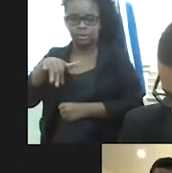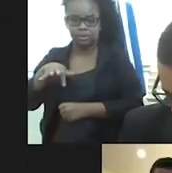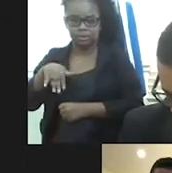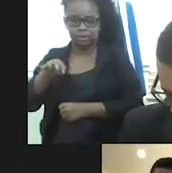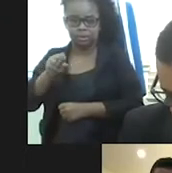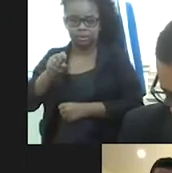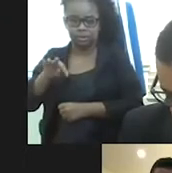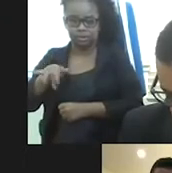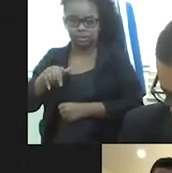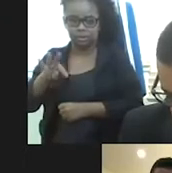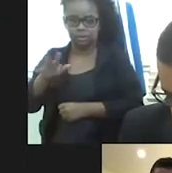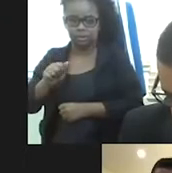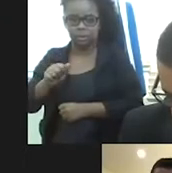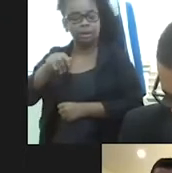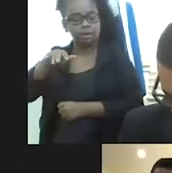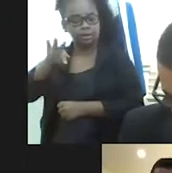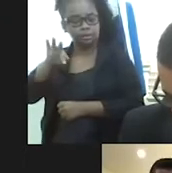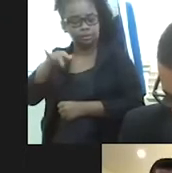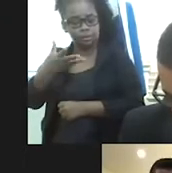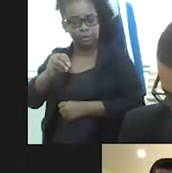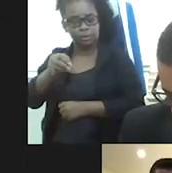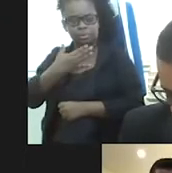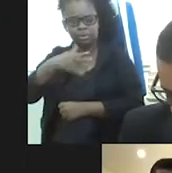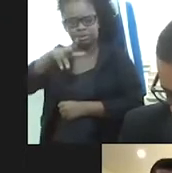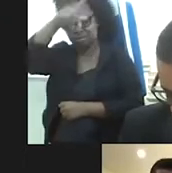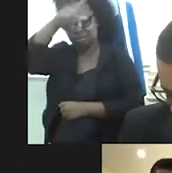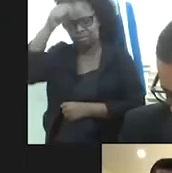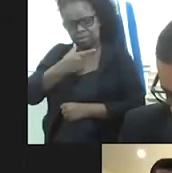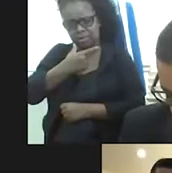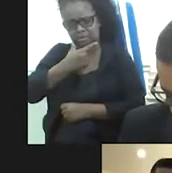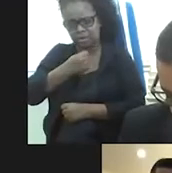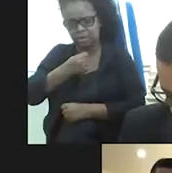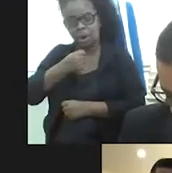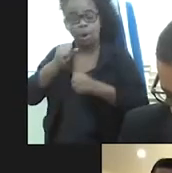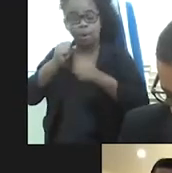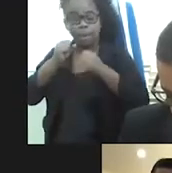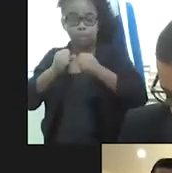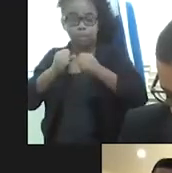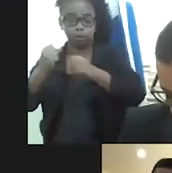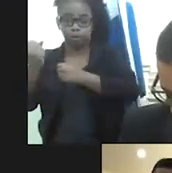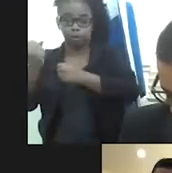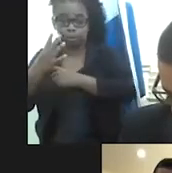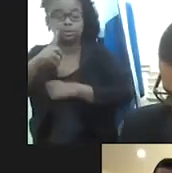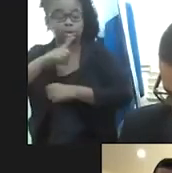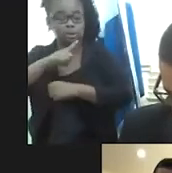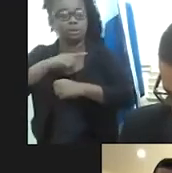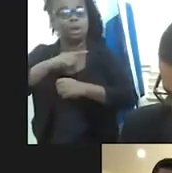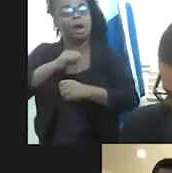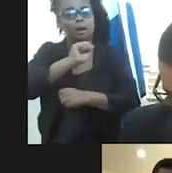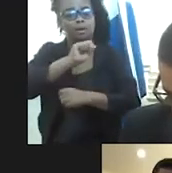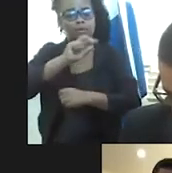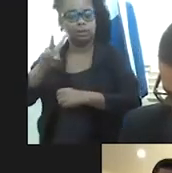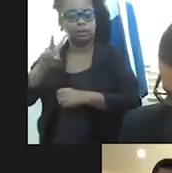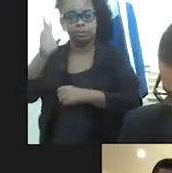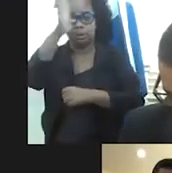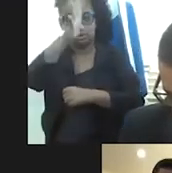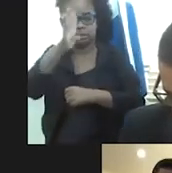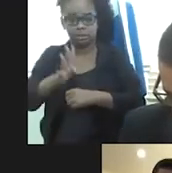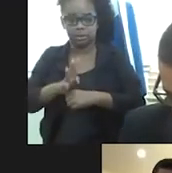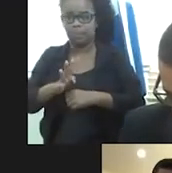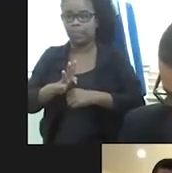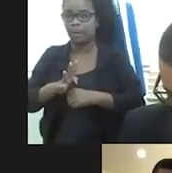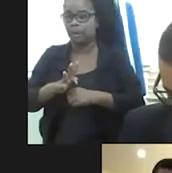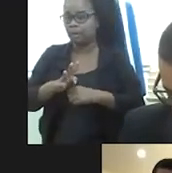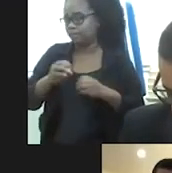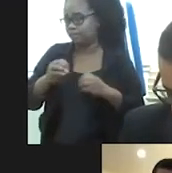solicitando ao excelentíssimo senhor prefeito a instalação de sinal luminoso na Avenida Brasil, confluência com a estrada